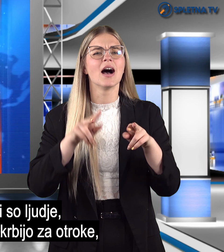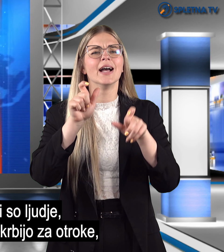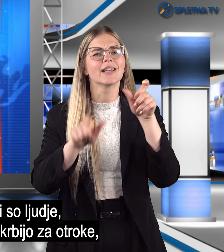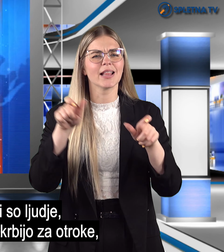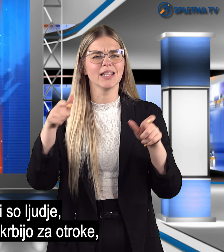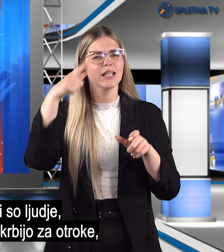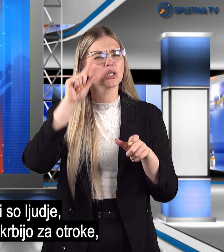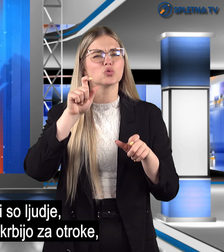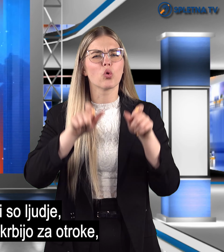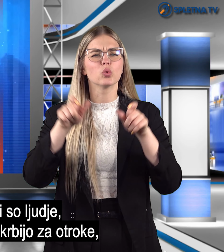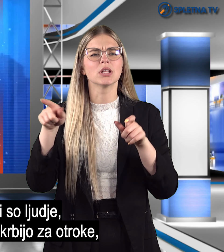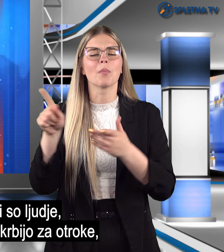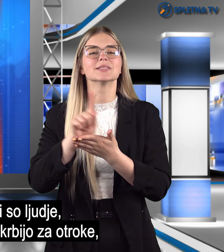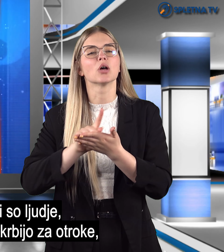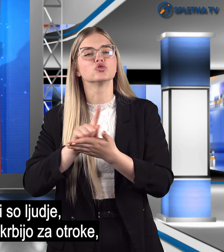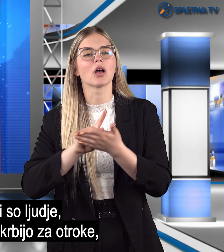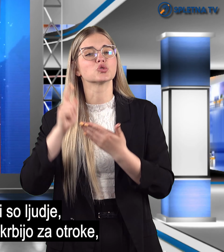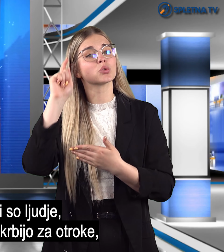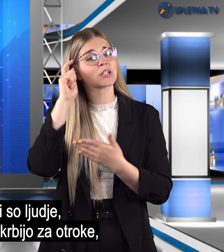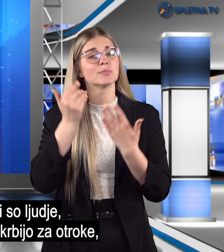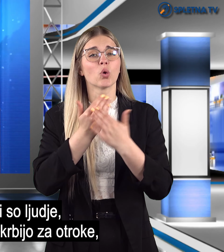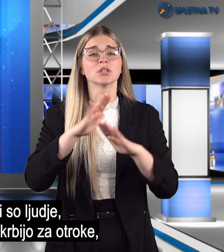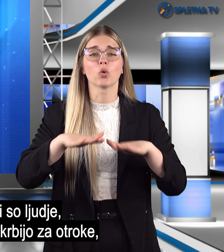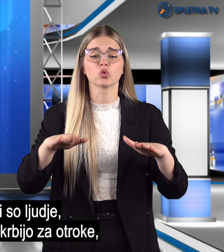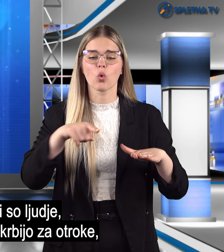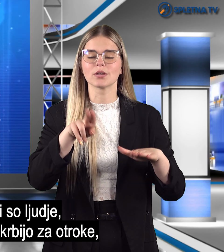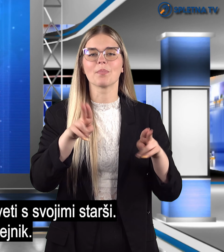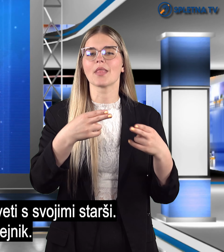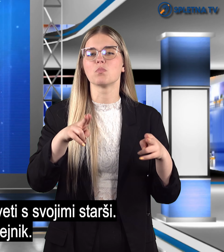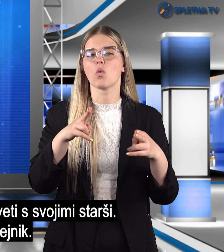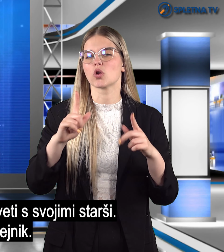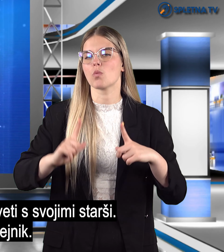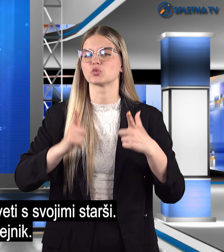Rejniki so ljudje, ki začasno skrbijo za otroke, ki ne morejo živeti s svojimi